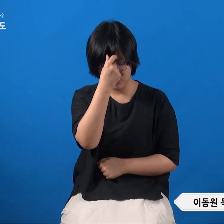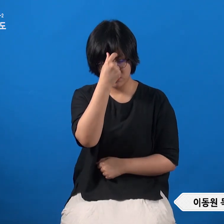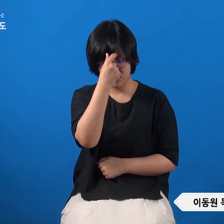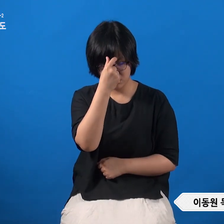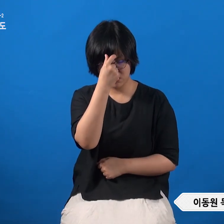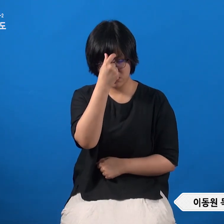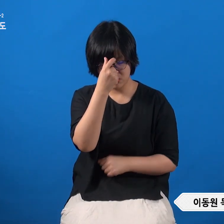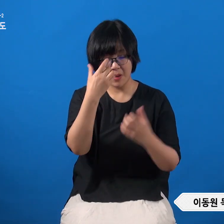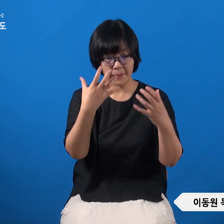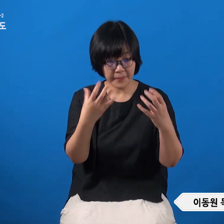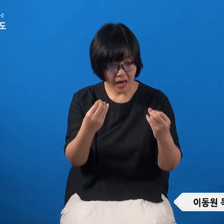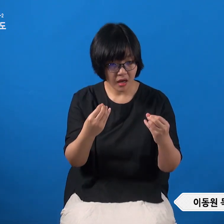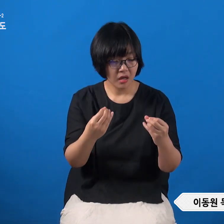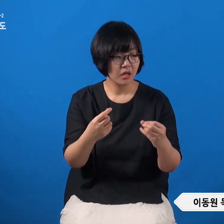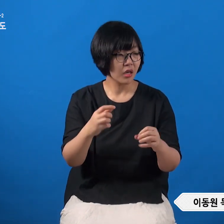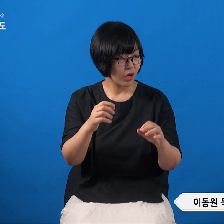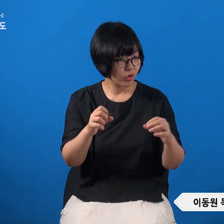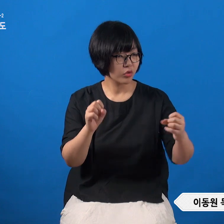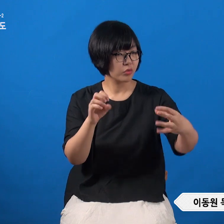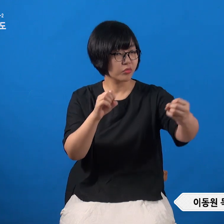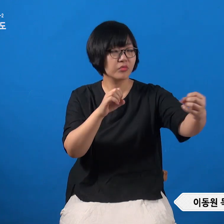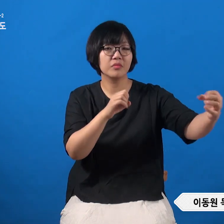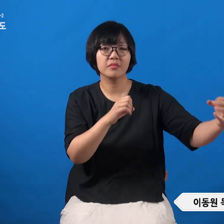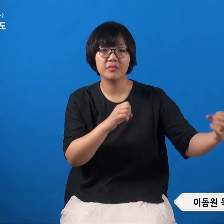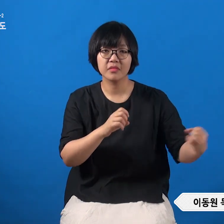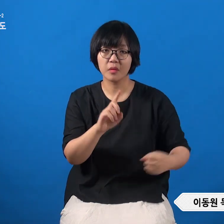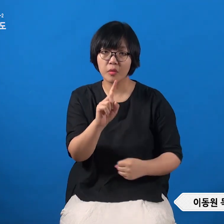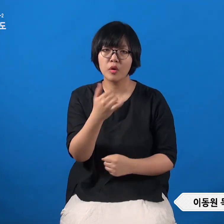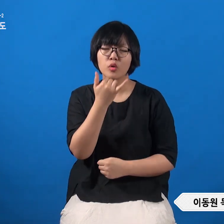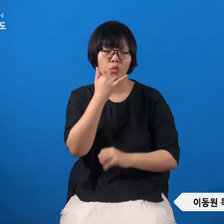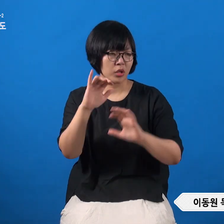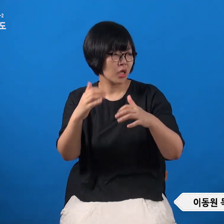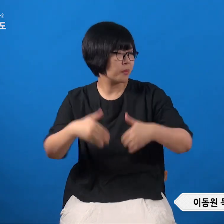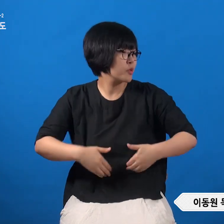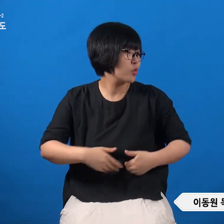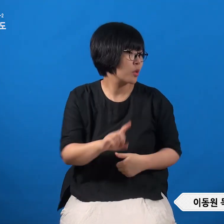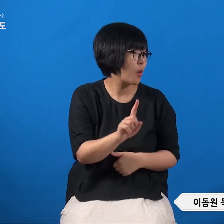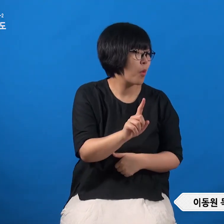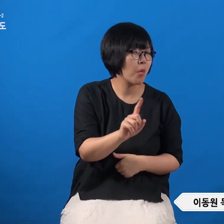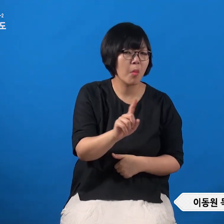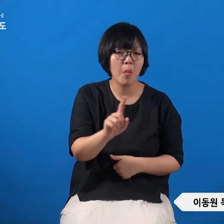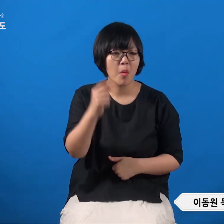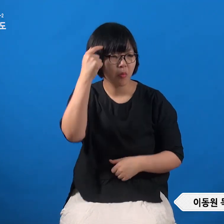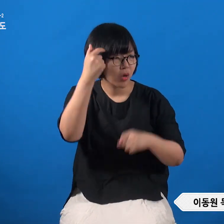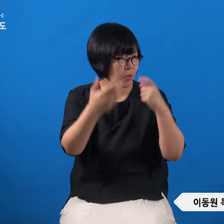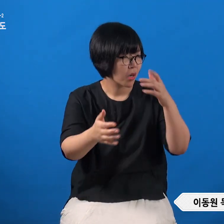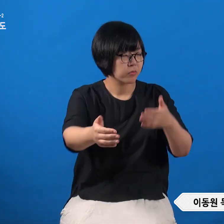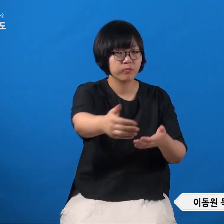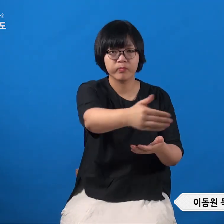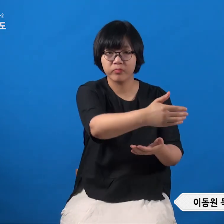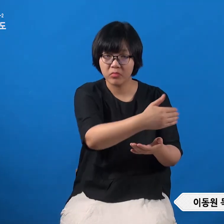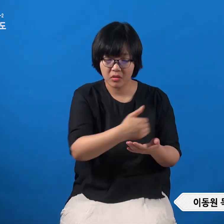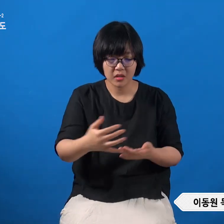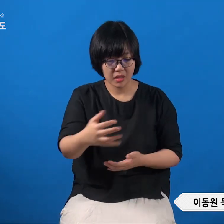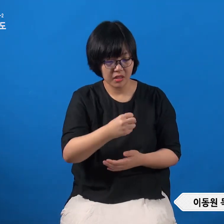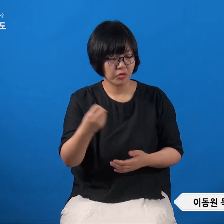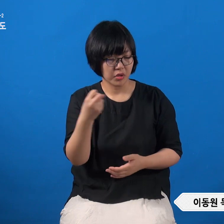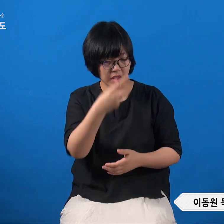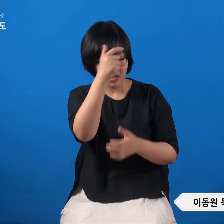필요한가, 우리 독일에. 사람들이 발언을 하고. 그러면 그 다음에 또 그것을 모아서 다시 기도하고